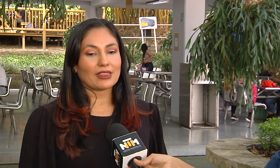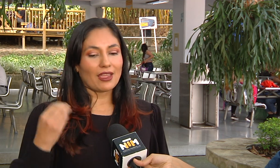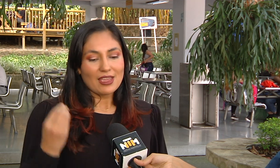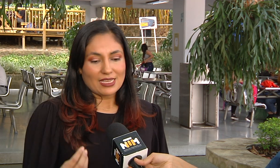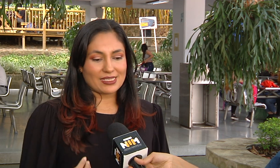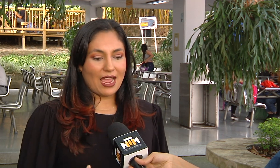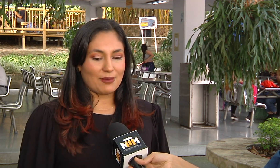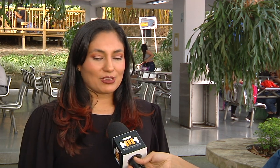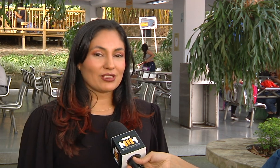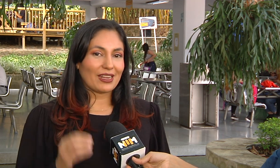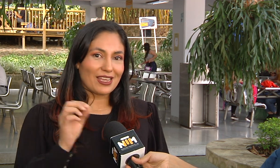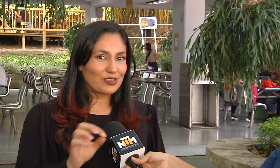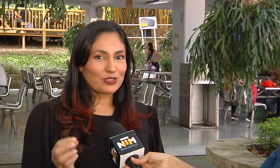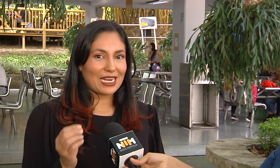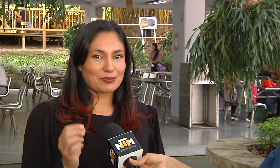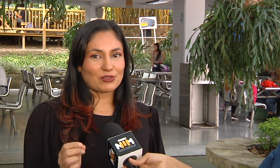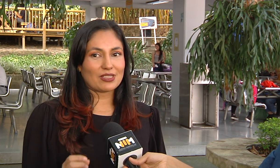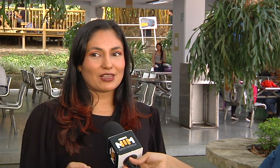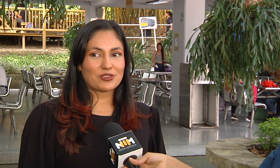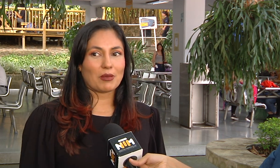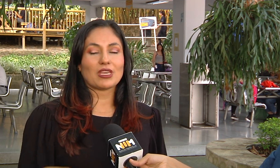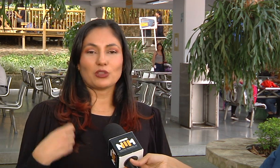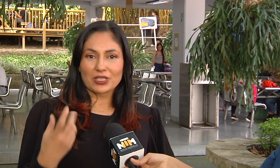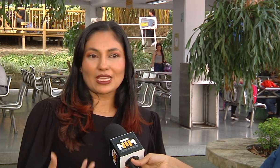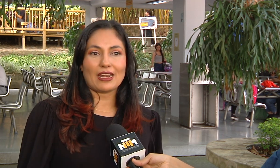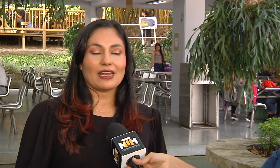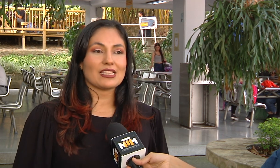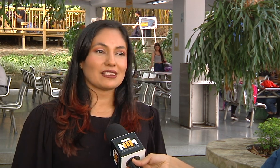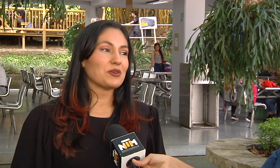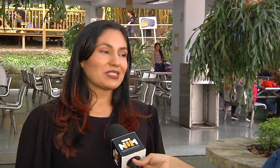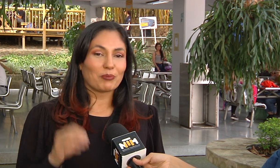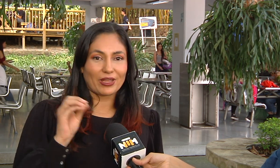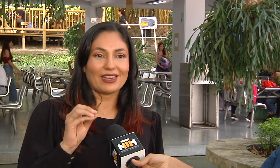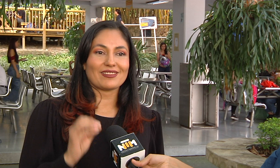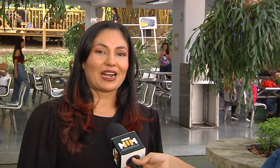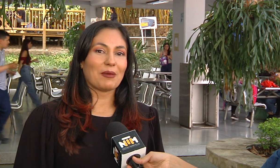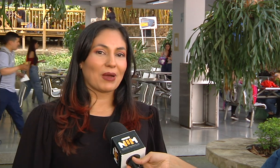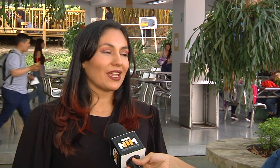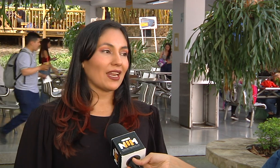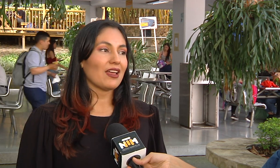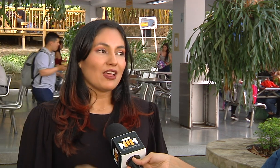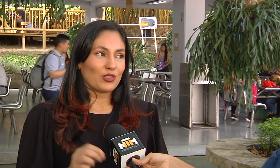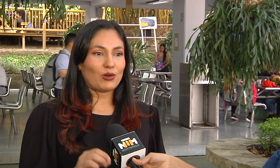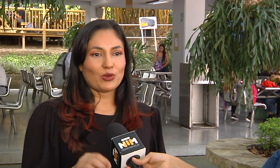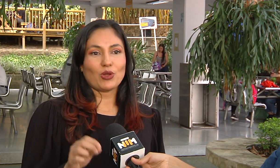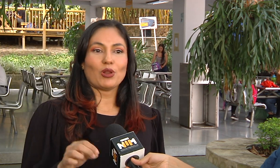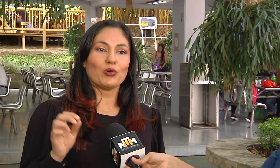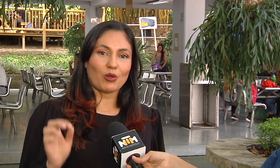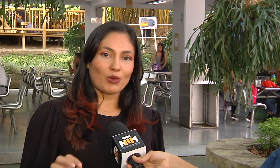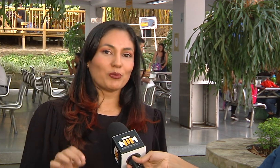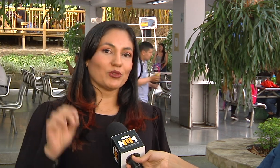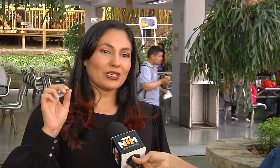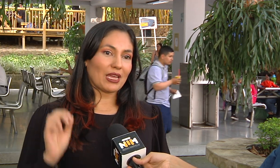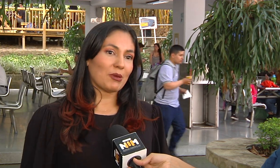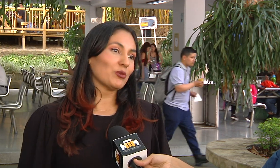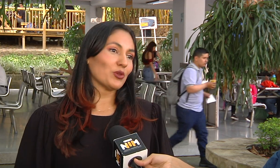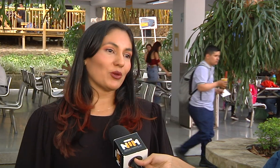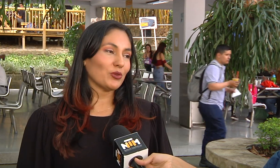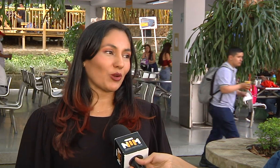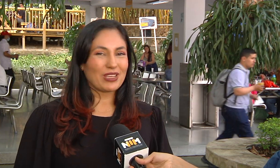si hay mayor interés o si las personas que nos están viendo quieren inscribirse pueden entrar a la página www.itm.edu.co y